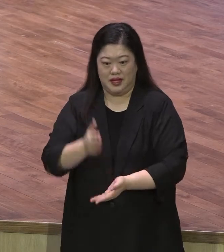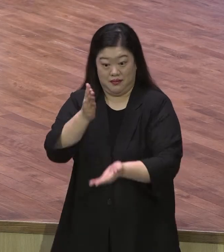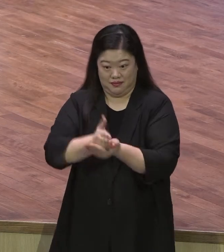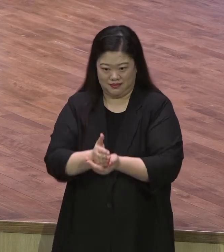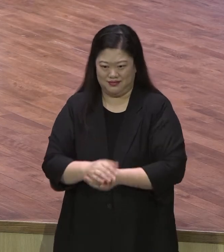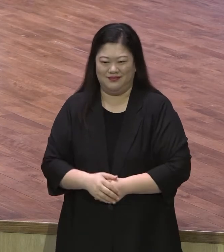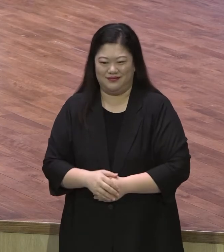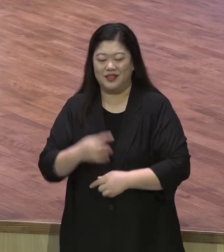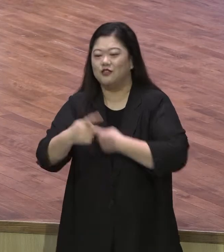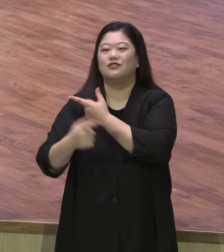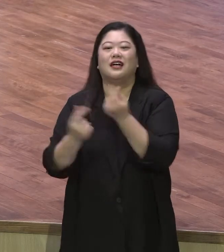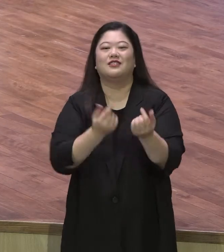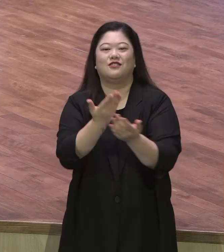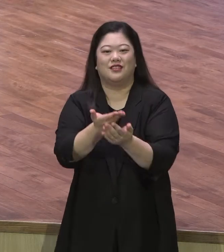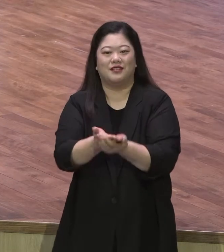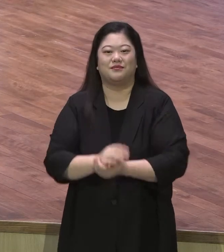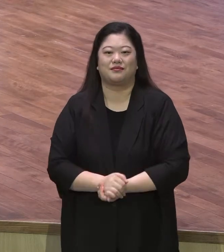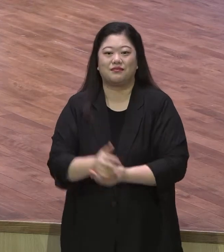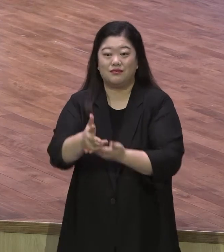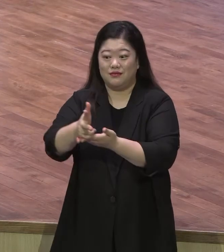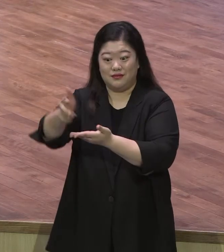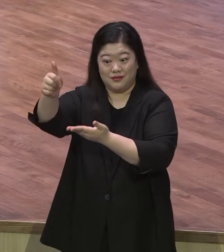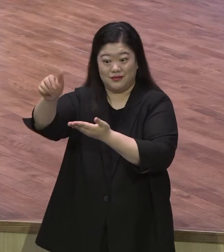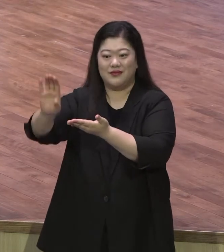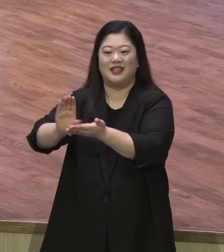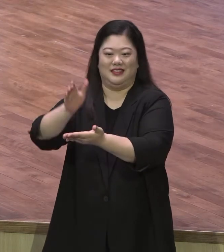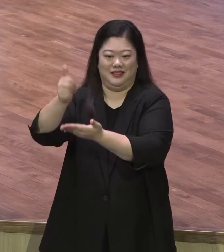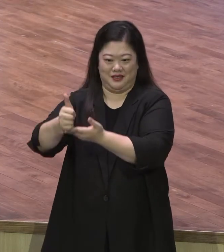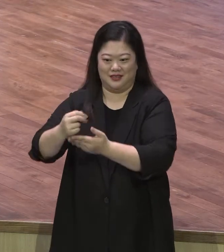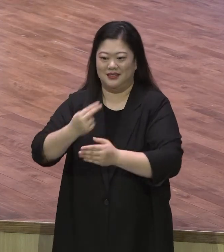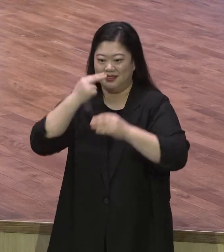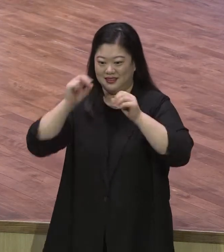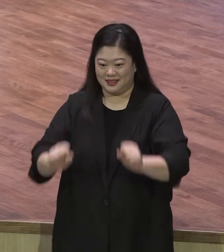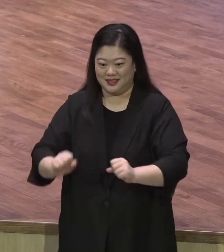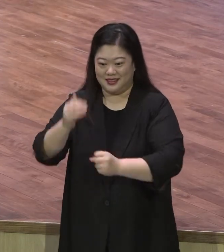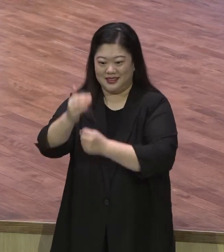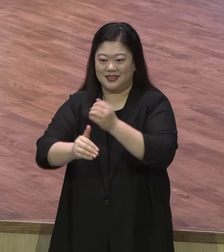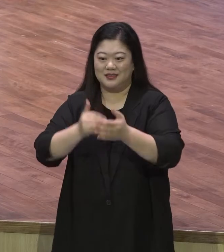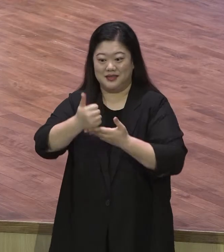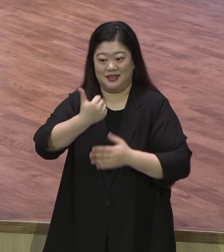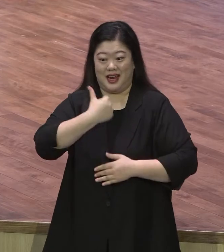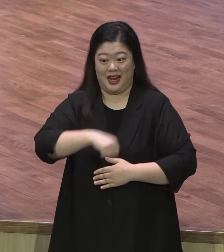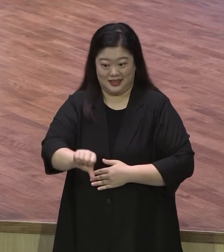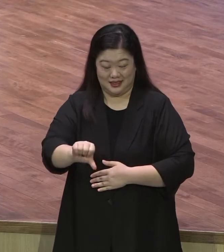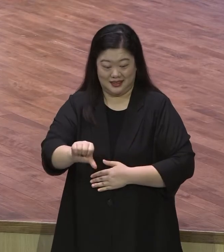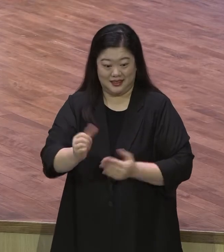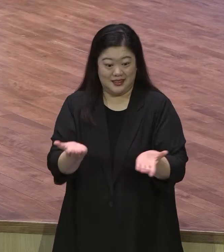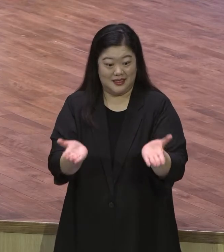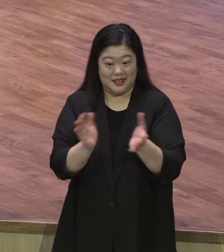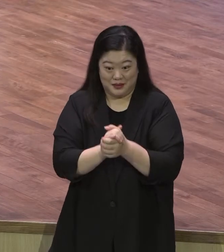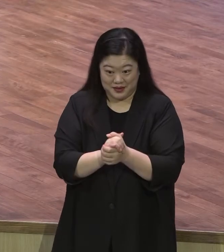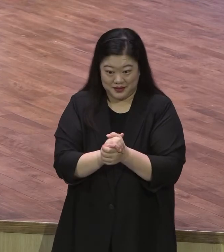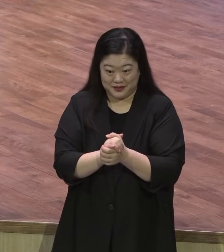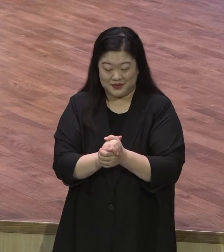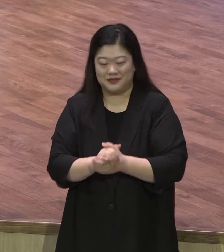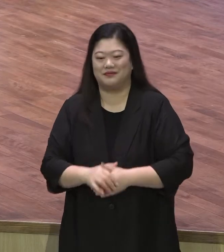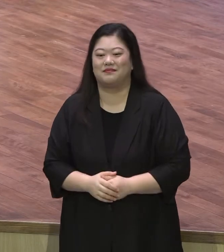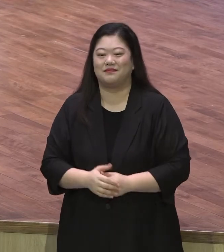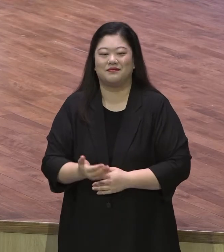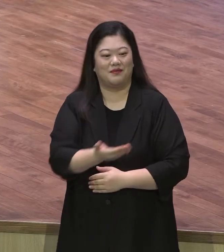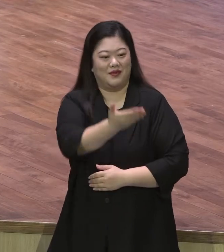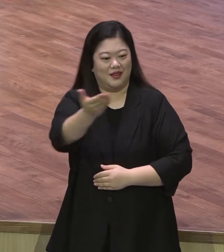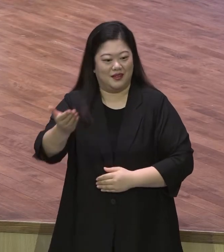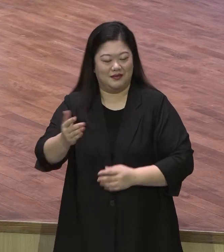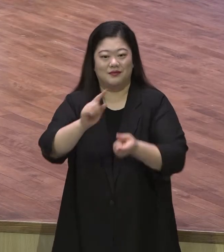신앙 고백합니다. 주는 그리스도시오 살아계신 하나님의 아들이십니다. 아멘. 우리의